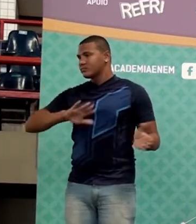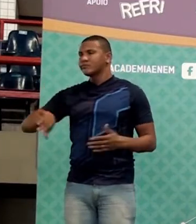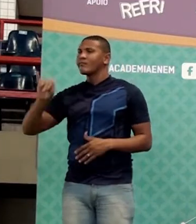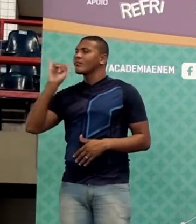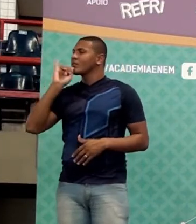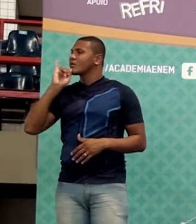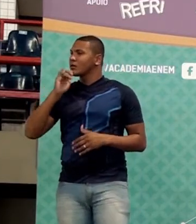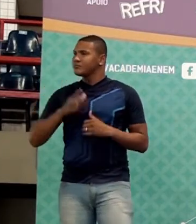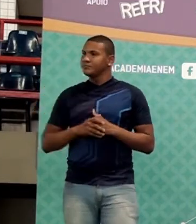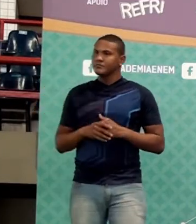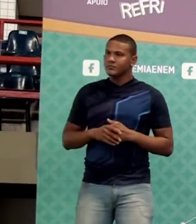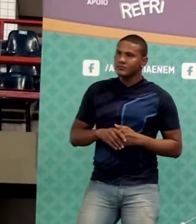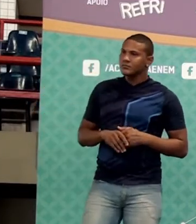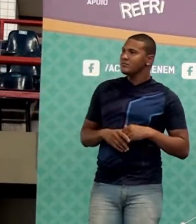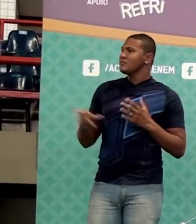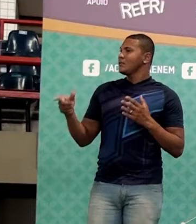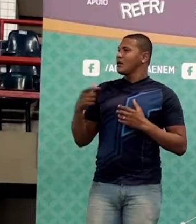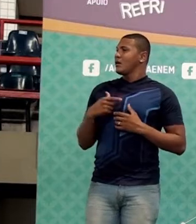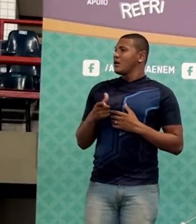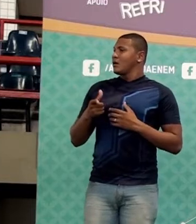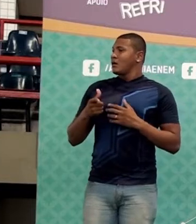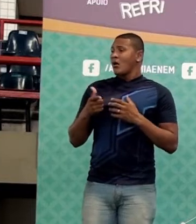era o dia todo caminhando e correndo.